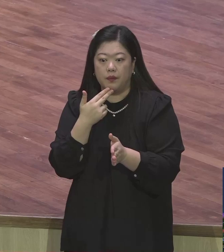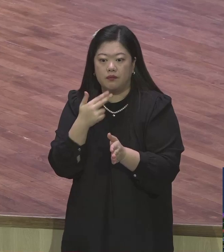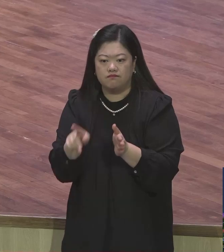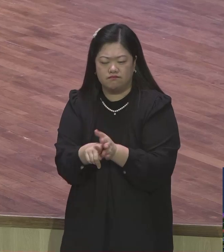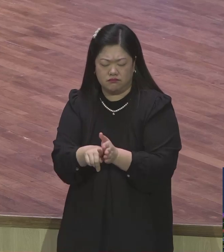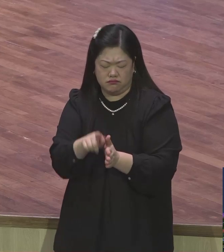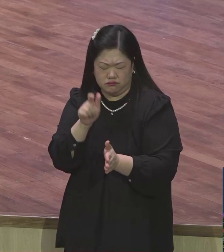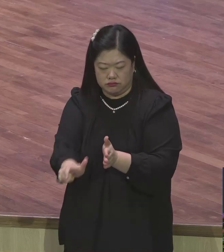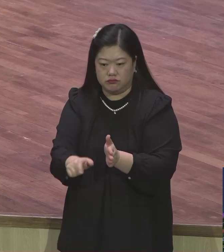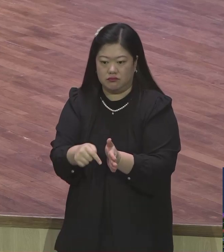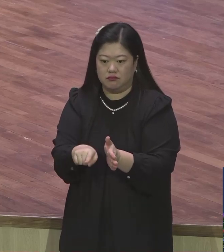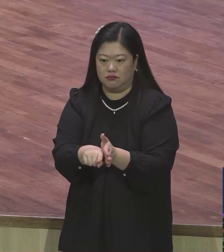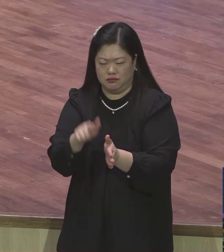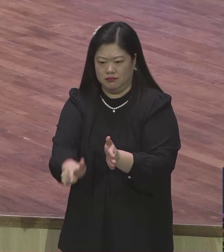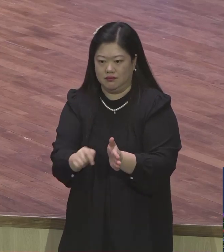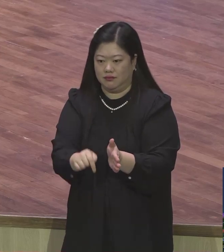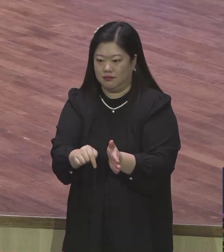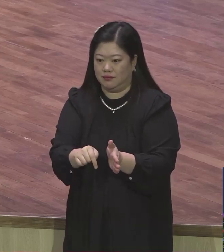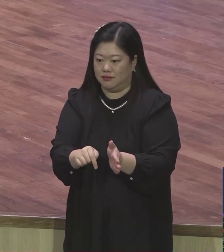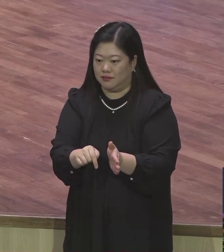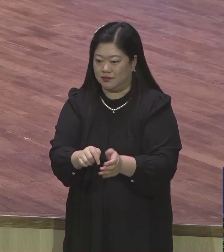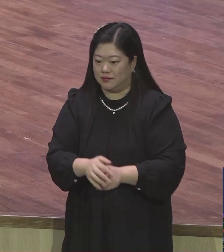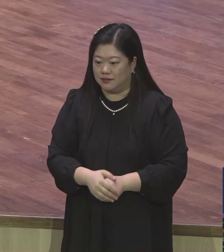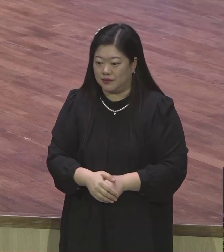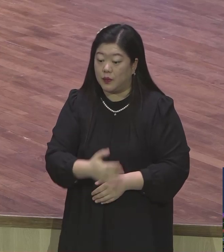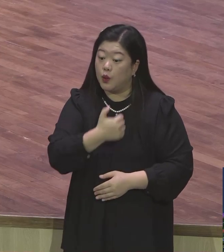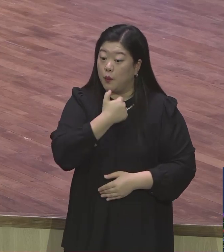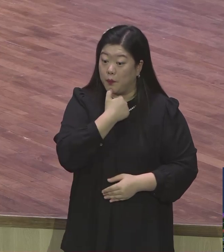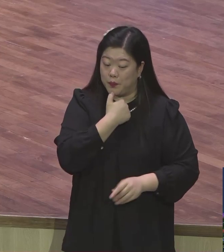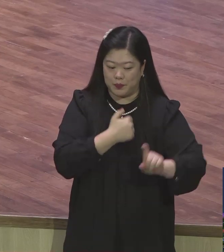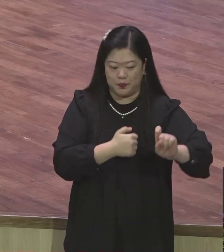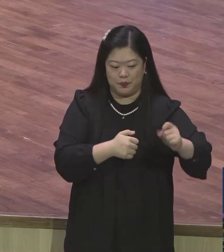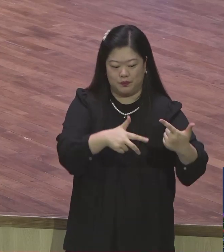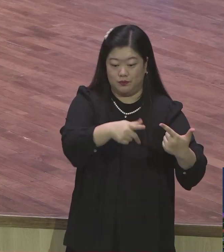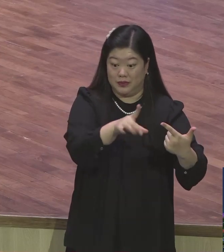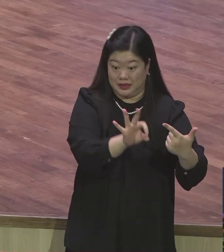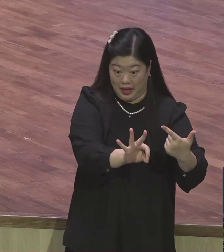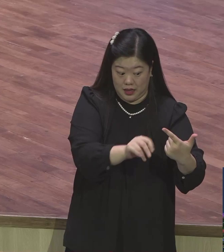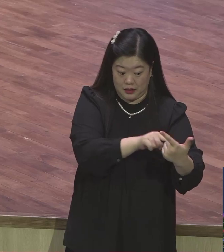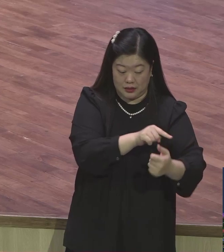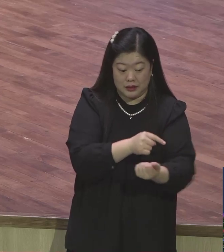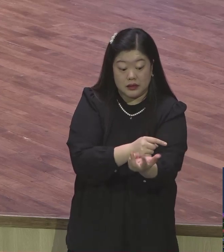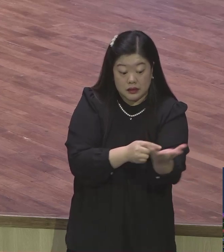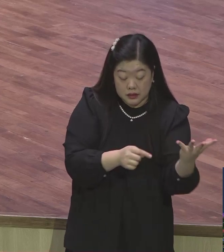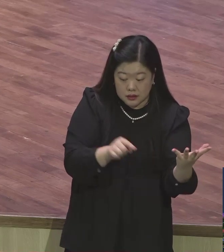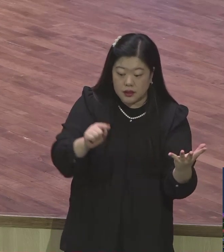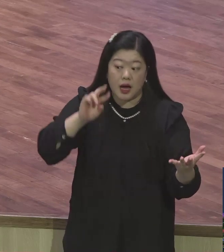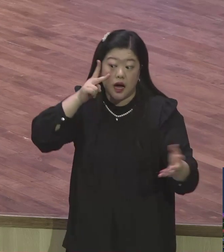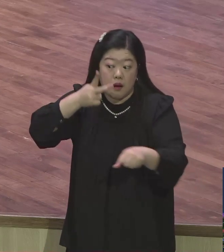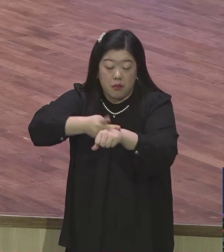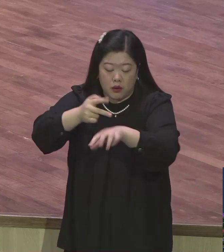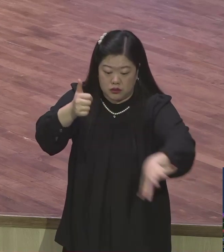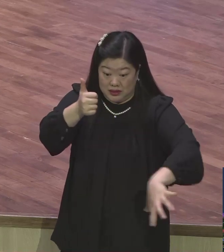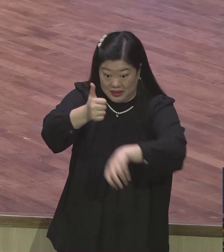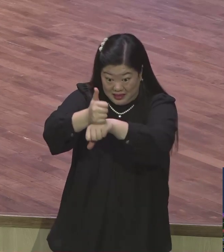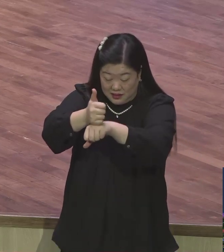이게 신앙성장이에요. 로마서 16장의 인물들을 바울이라는 한 인간을 바라본 게